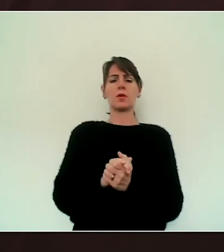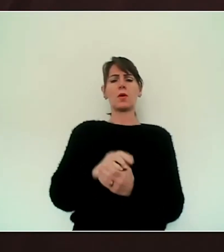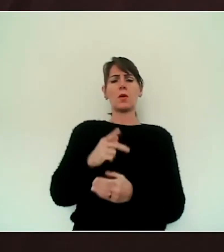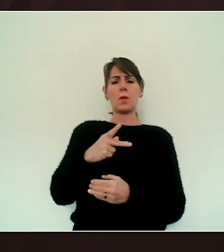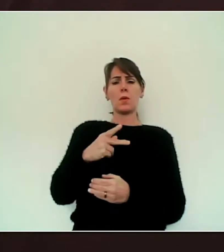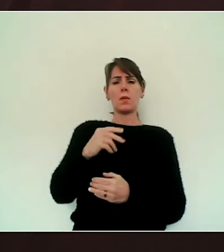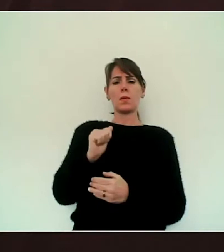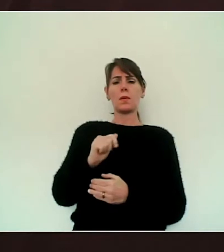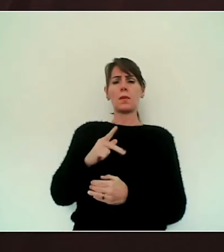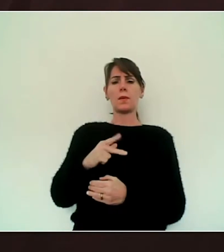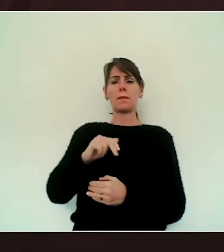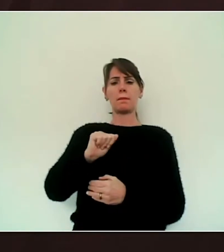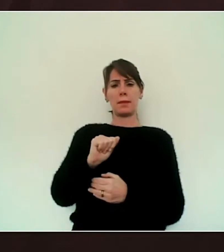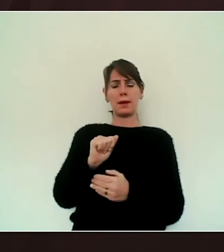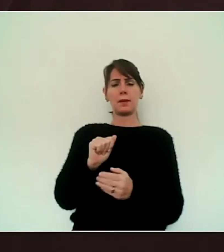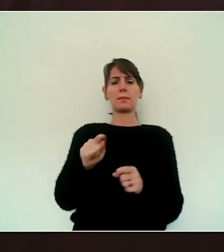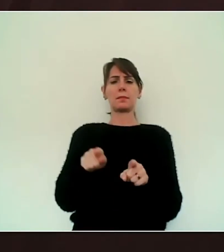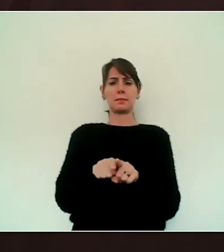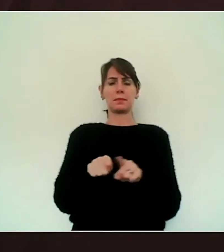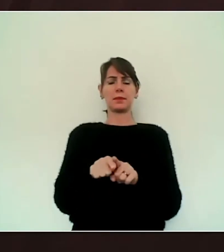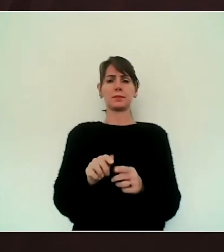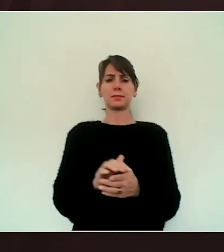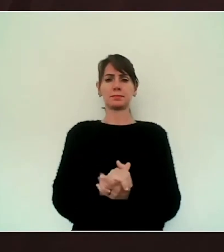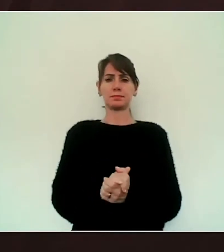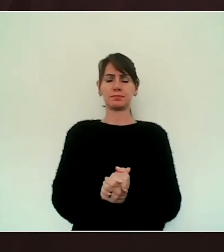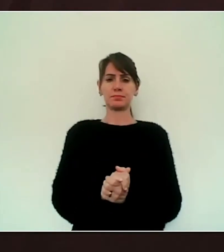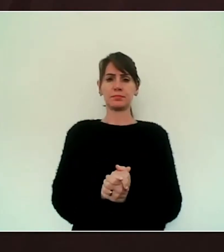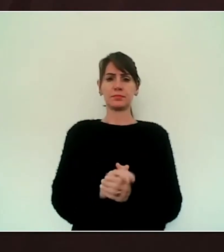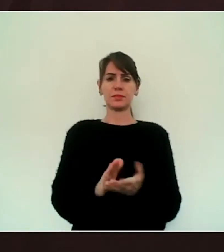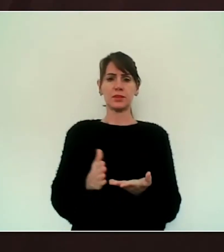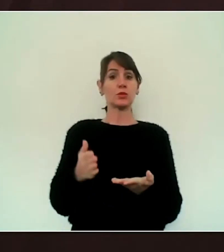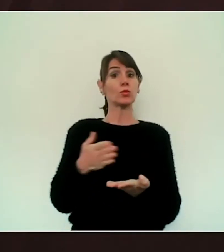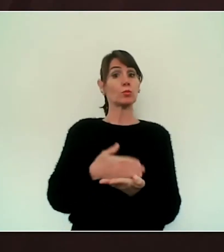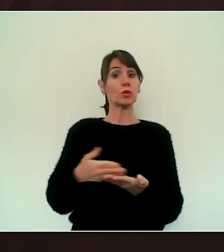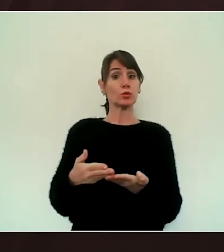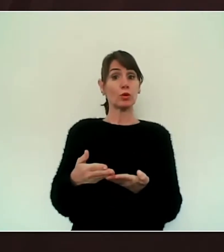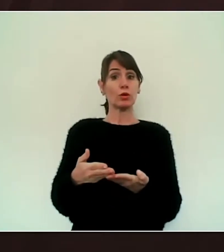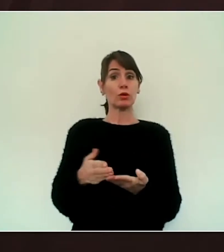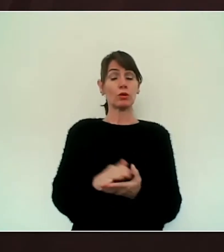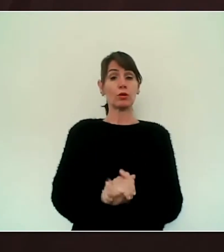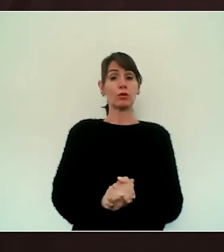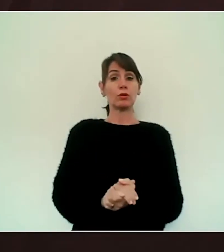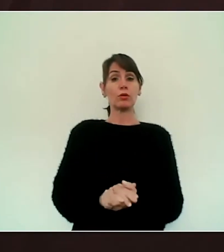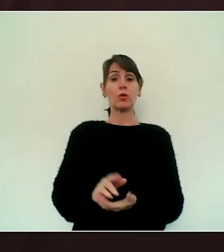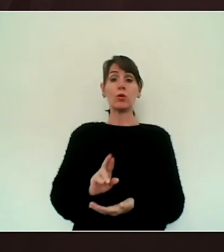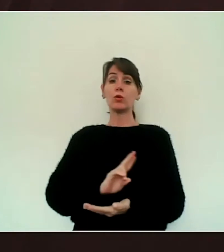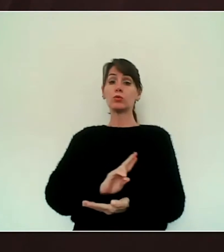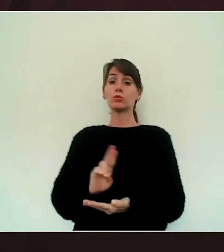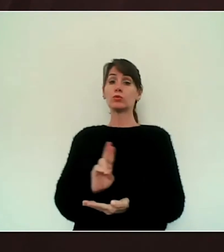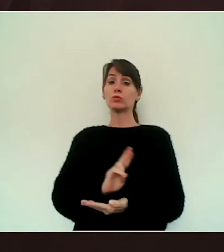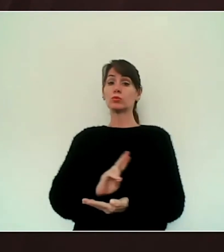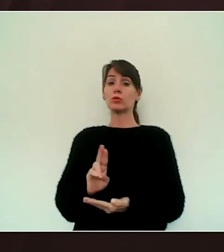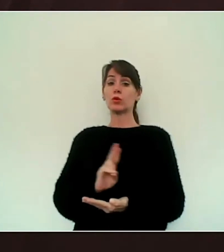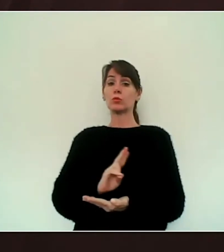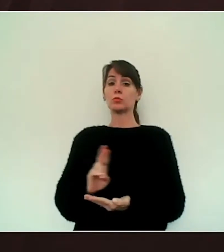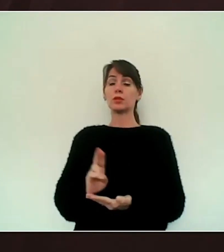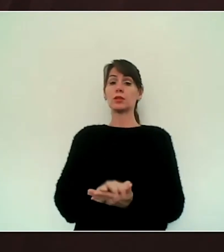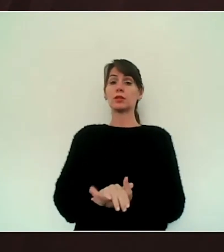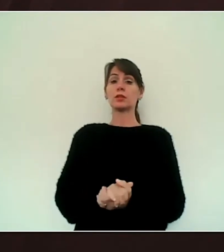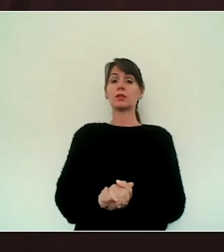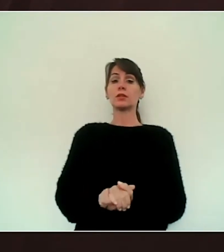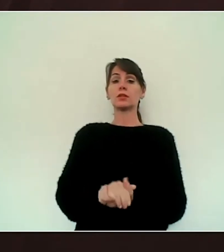deu o start foi o bispo, né, Inácio.